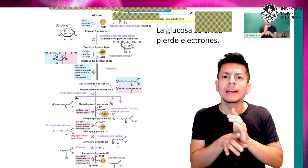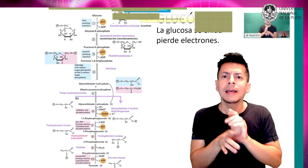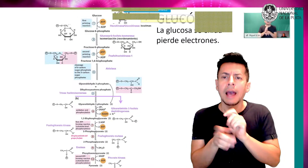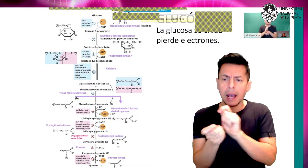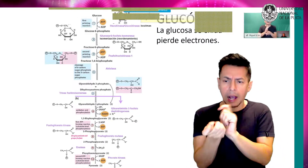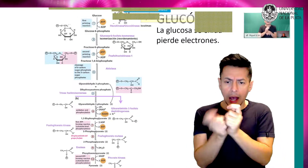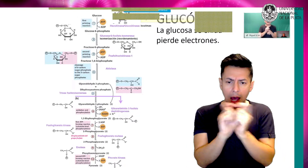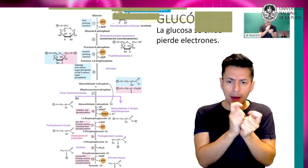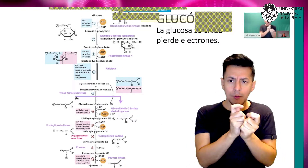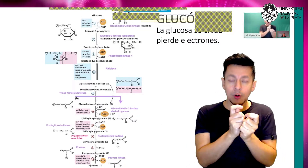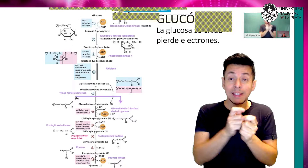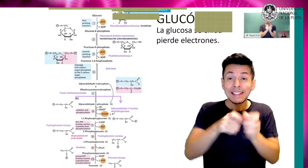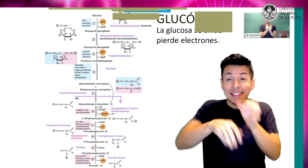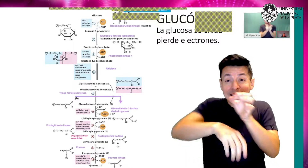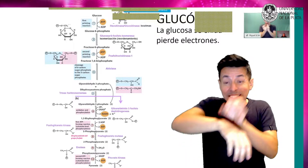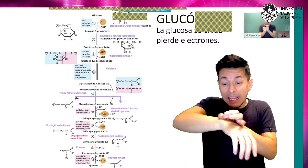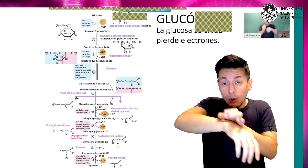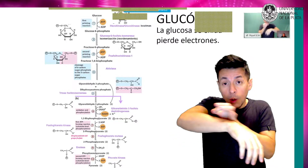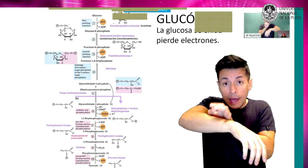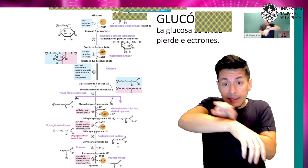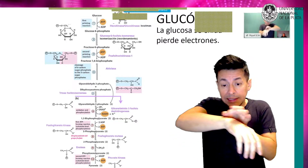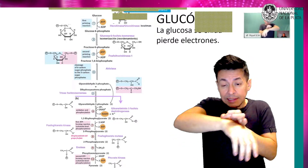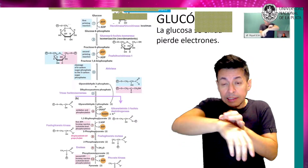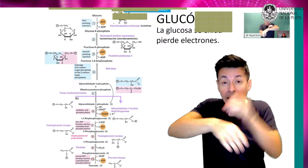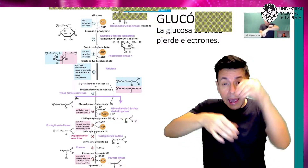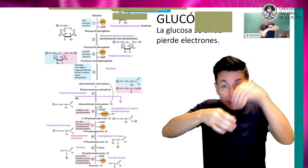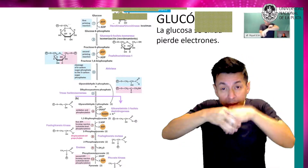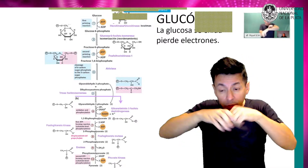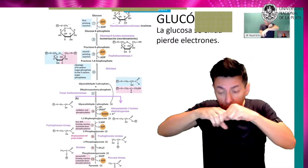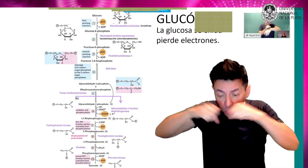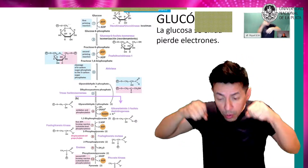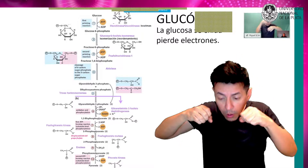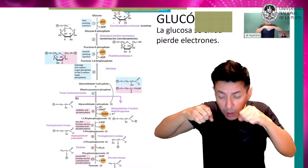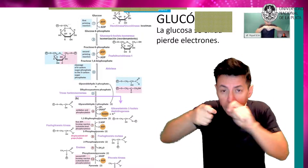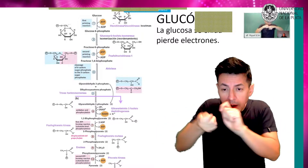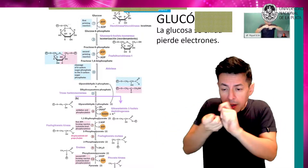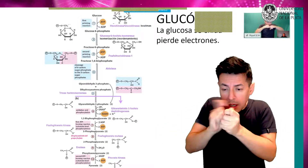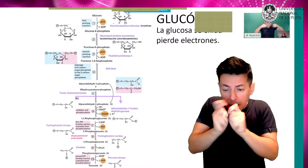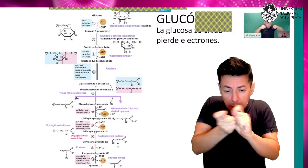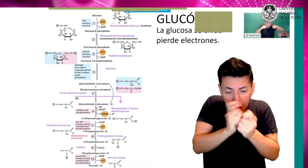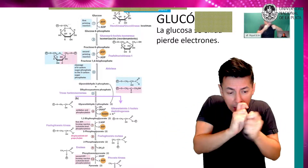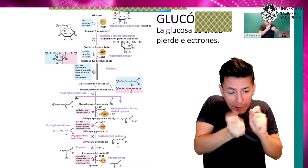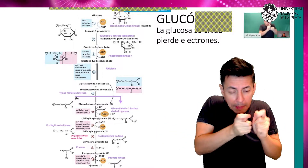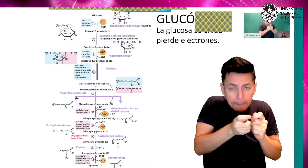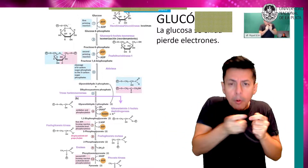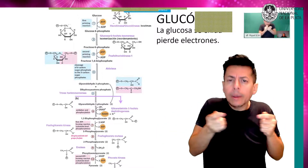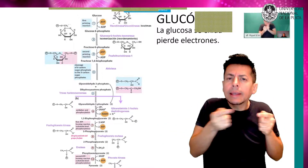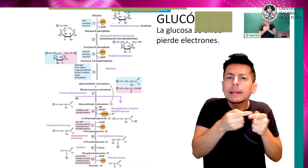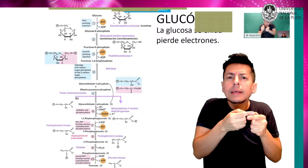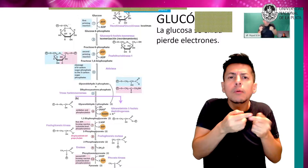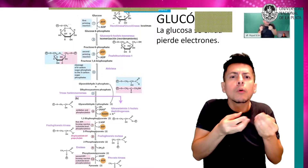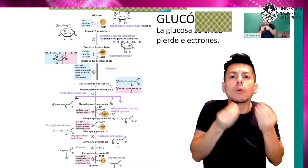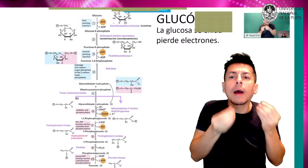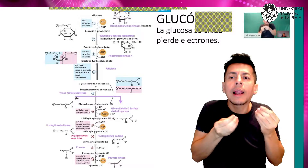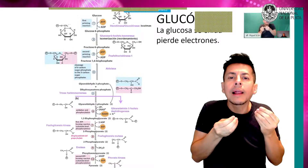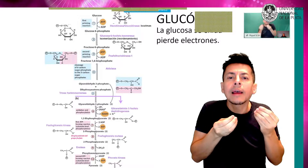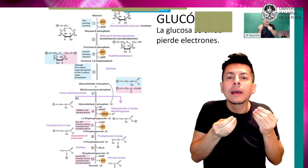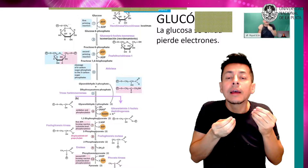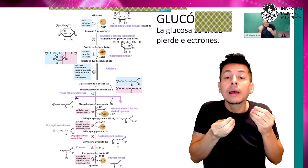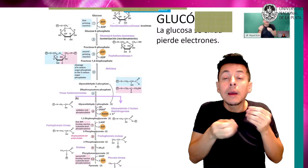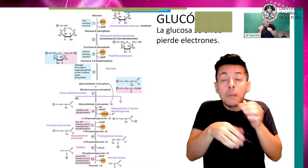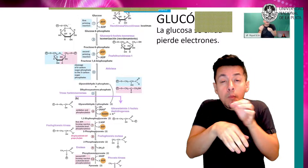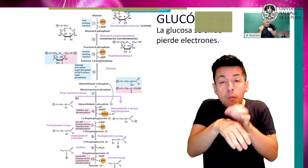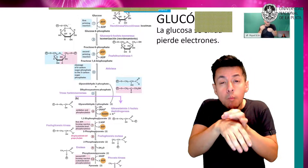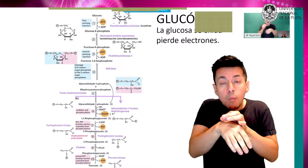la célula cuyo objetivo principal es oxidar a la molécula de glucosa.